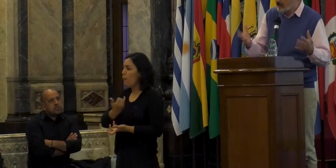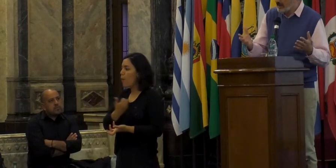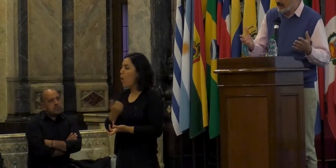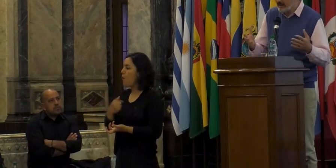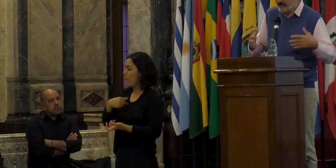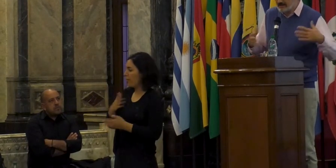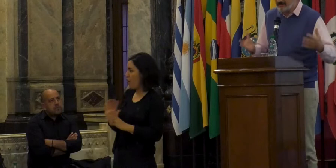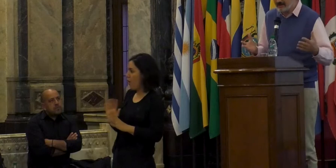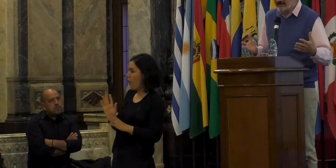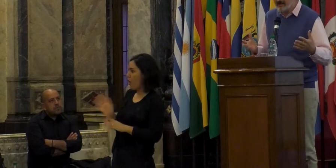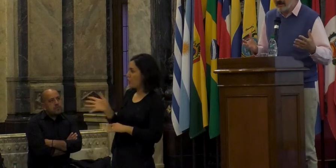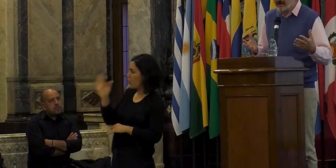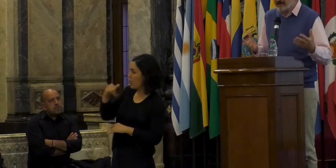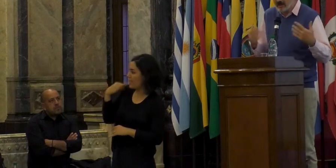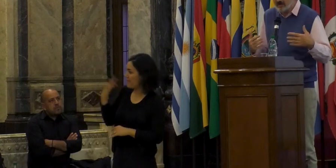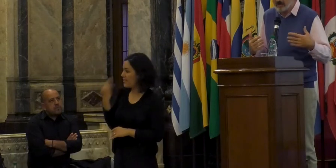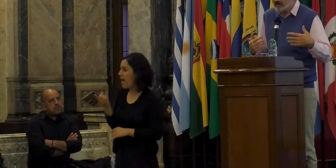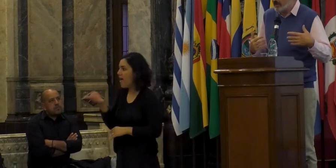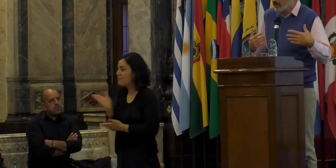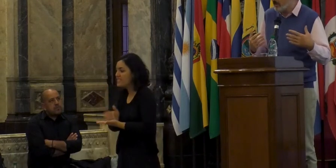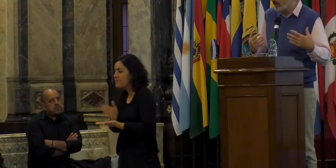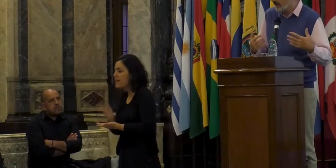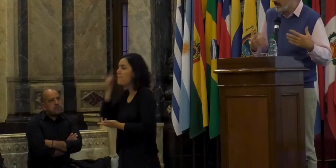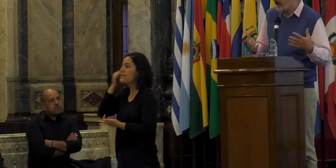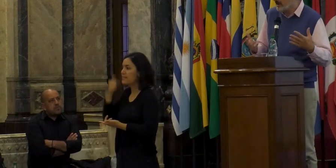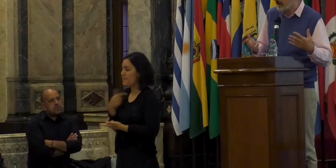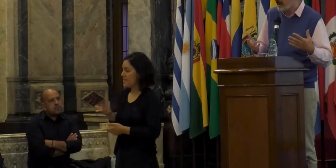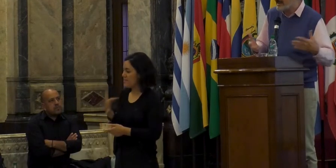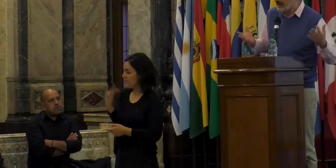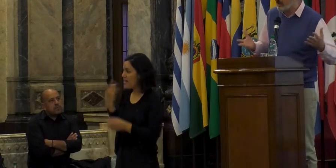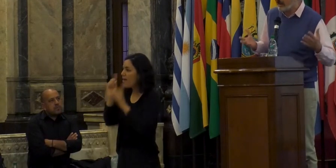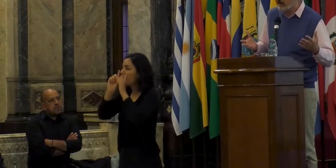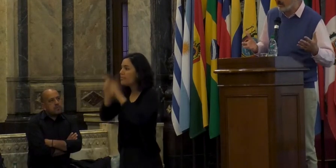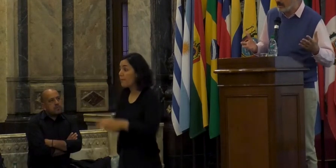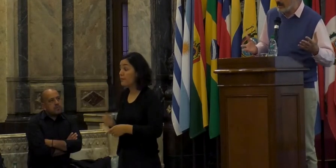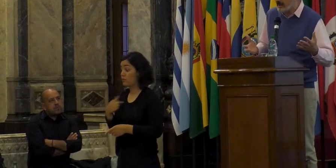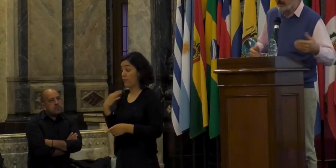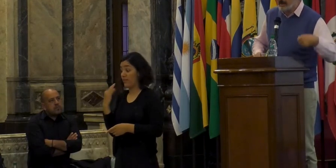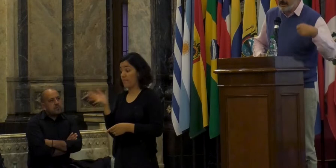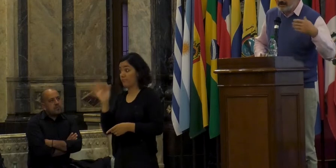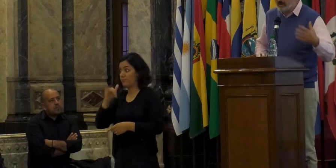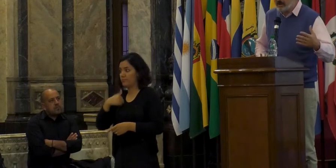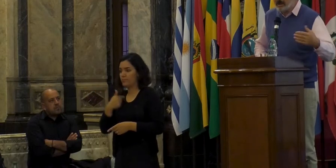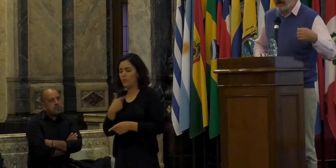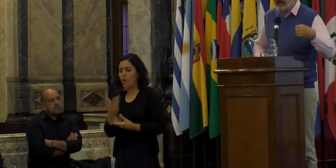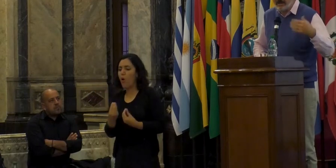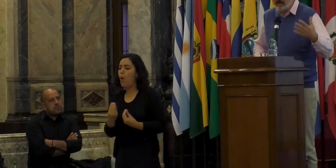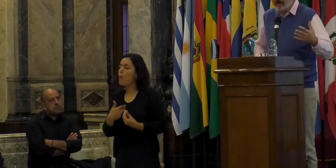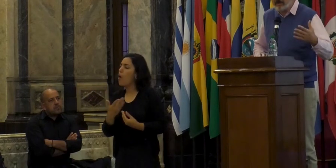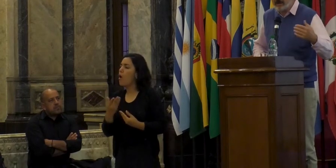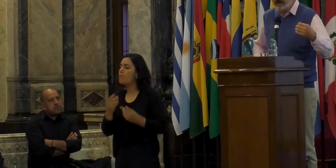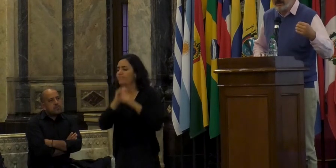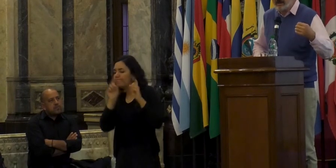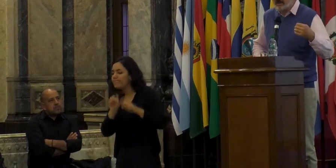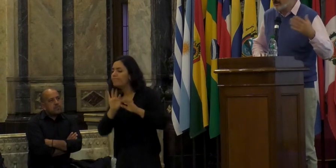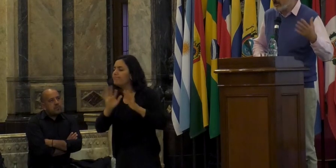vida cotidiana desde estas disciplinas y al mismo tiempo cómo la vida cotidiana interroga hoy día a la psicología, a la